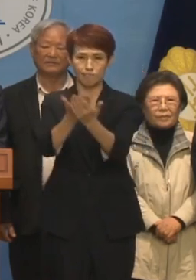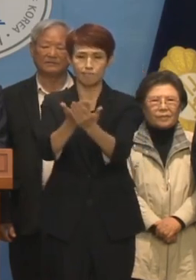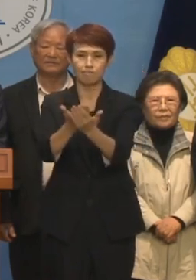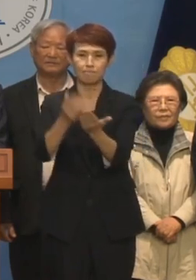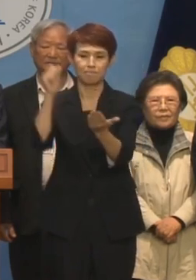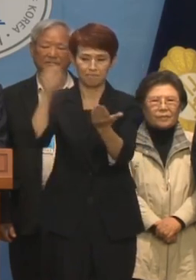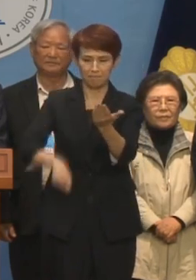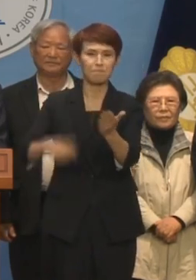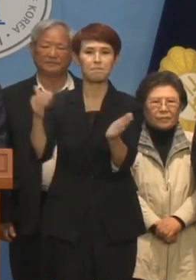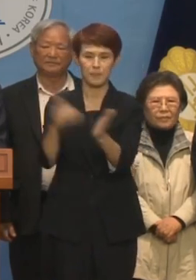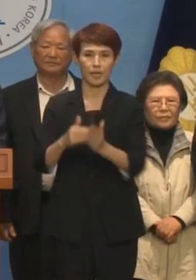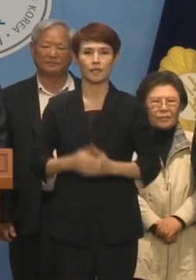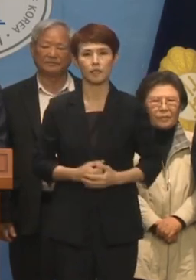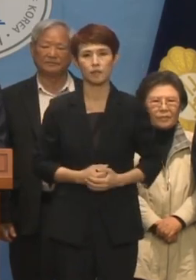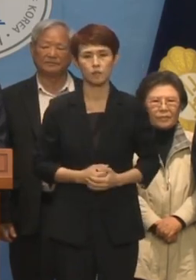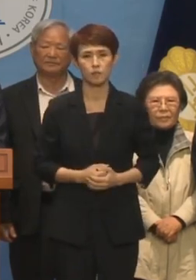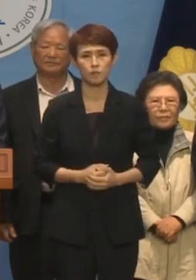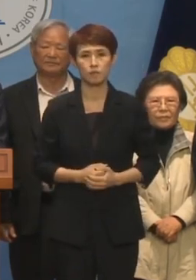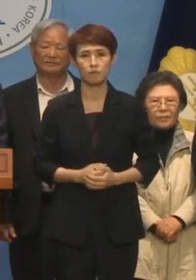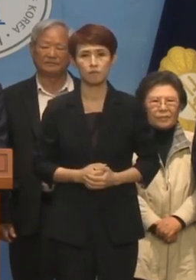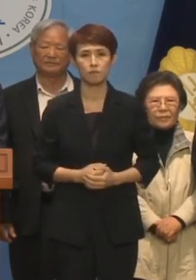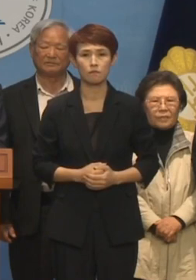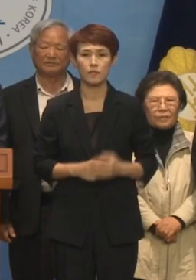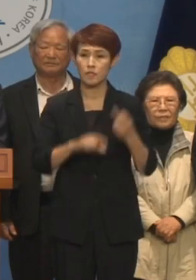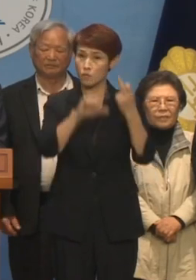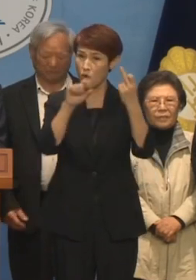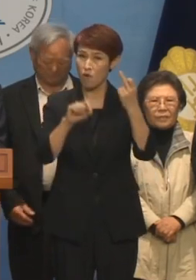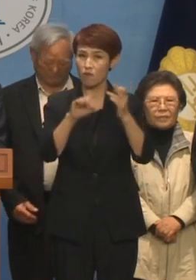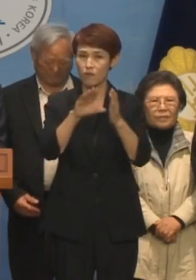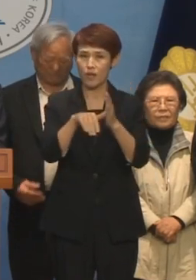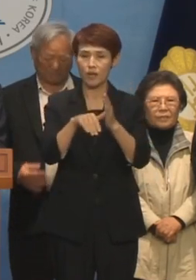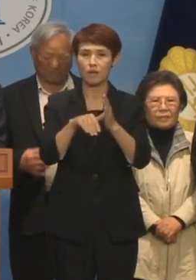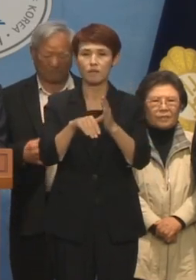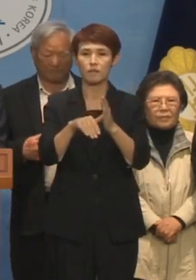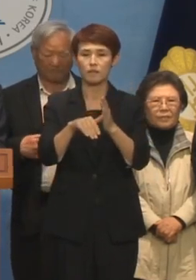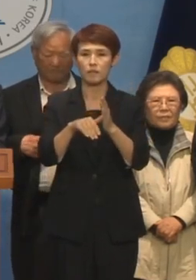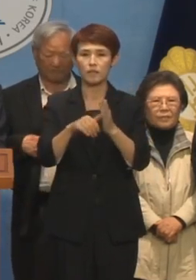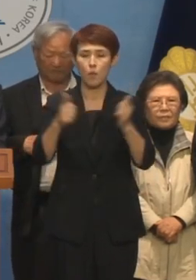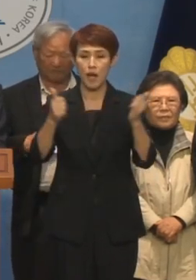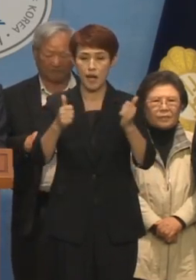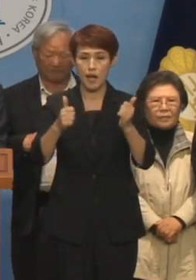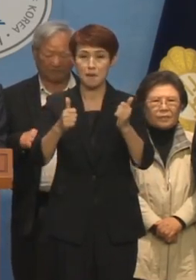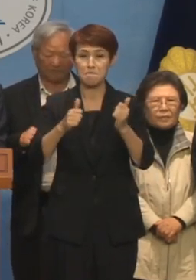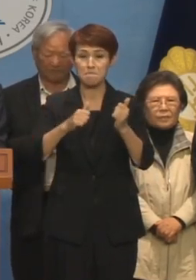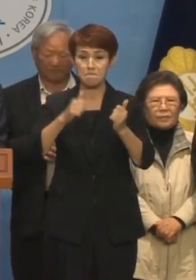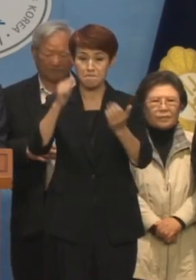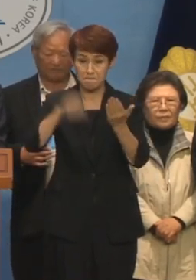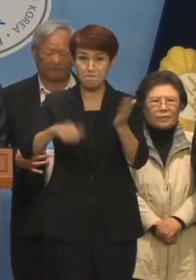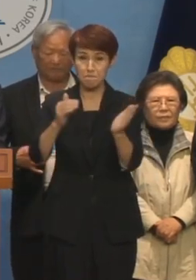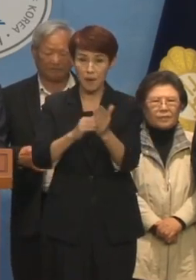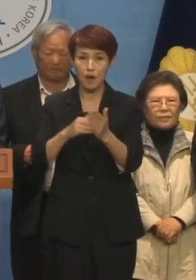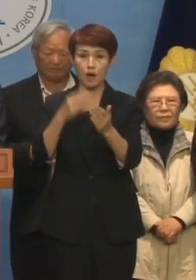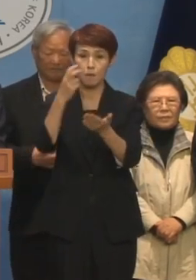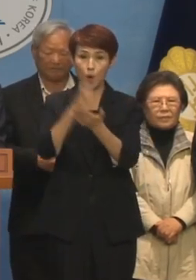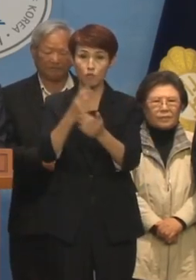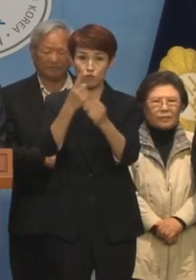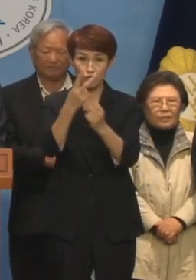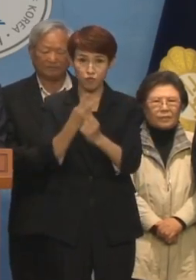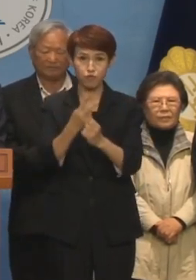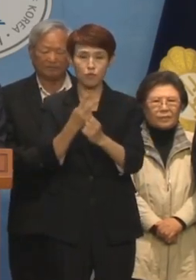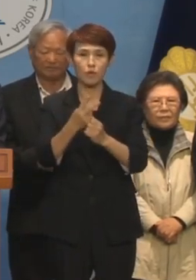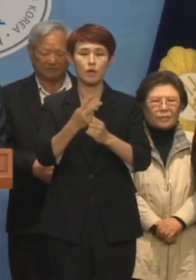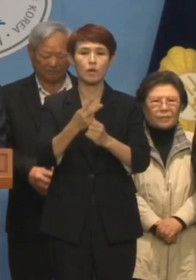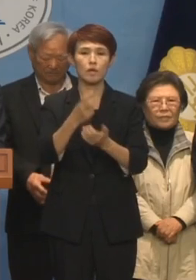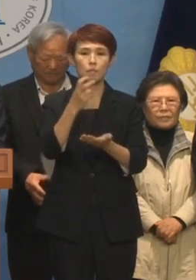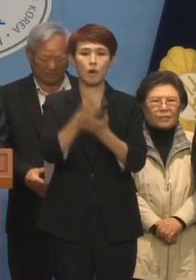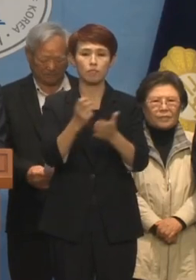단독 의결했습니다. 지난 12월 정무위로 통과한 두 개의 법안이 법사위에서 심사조차